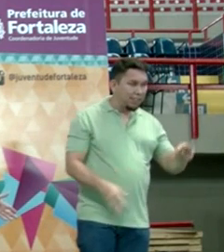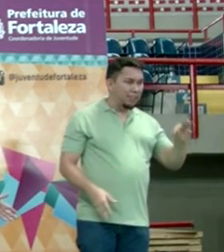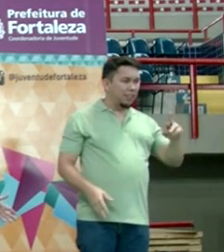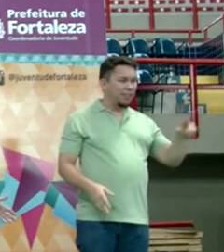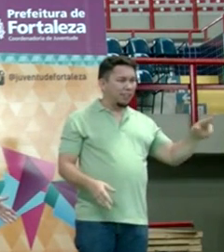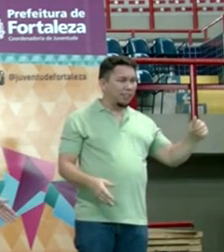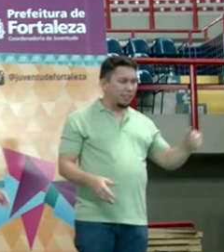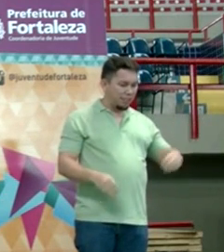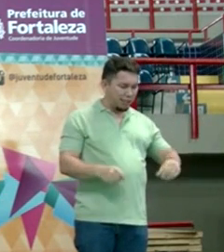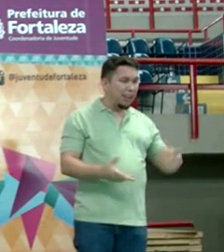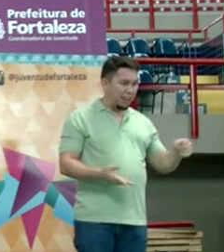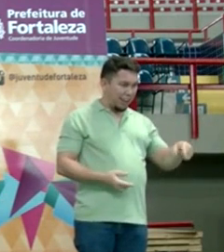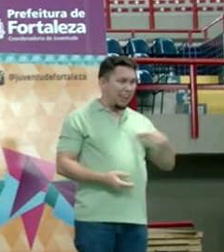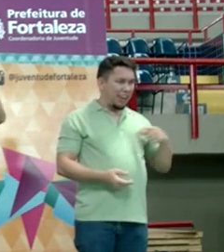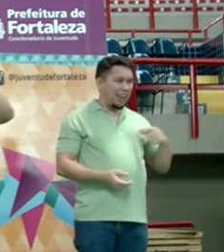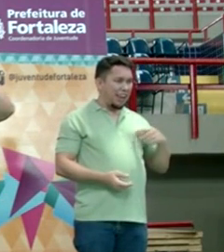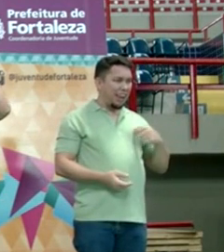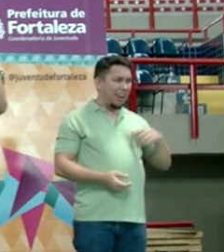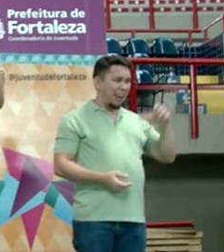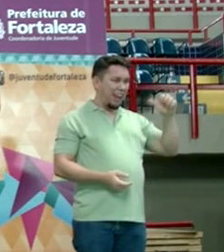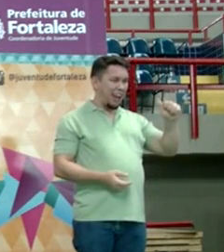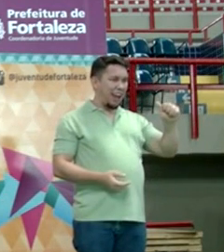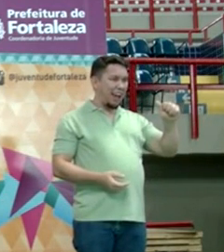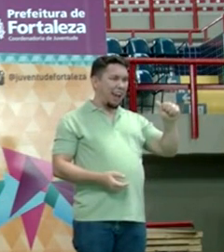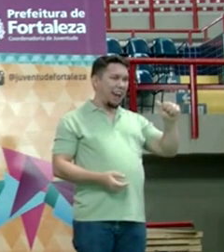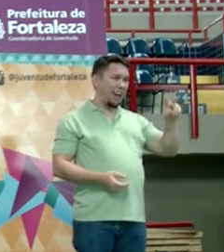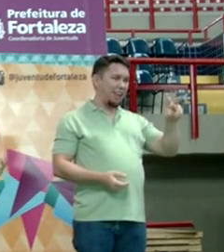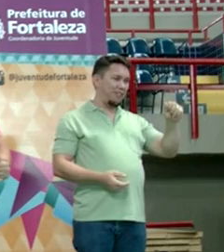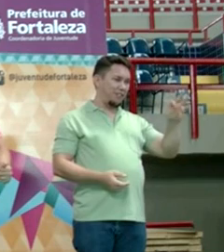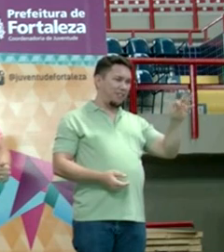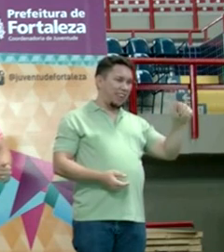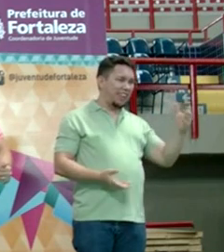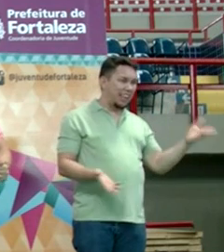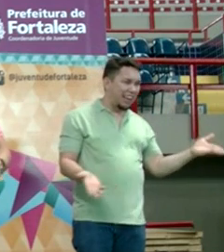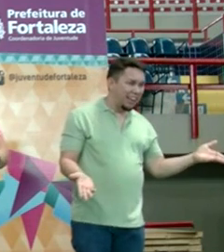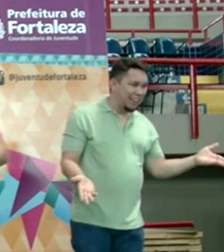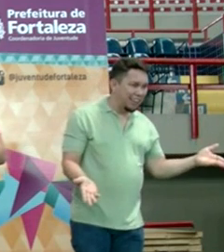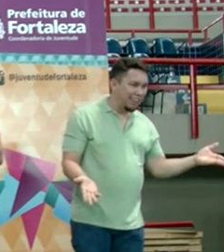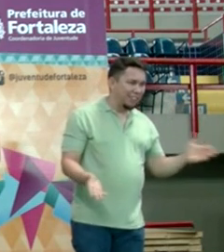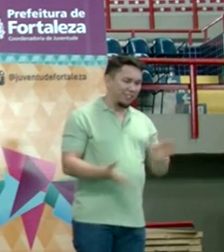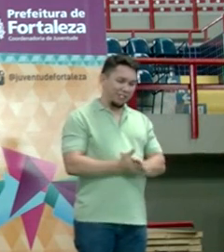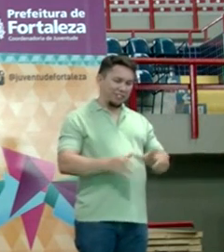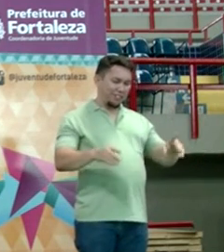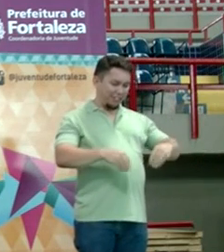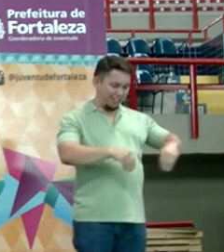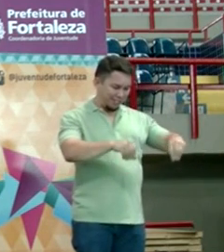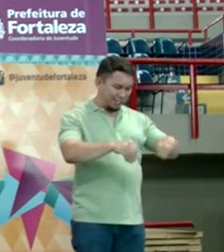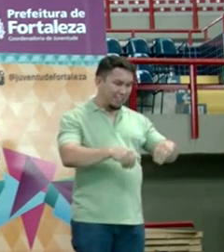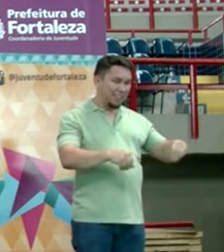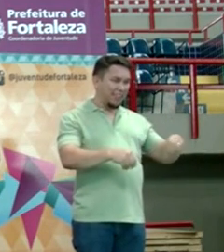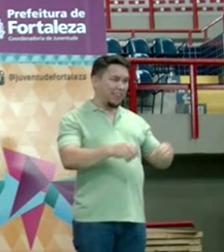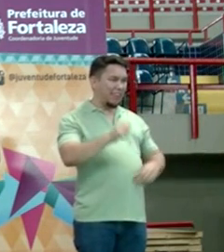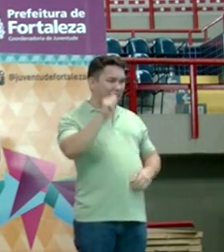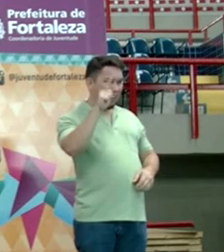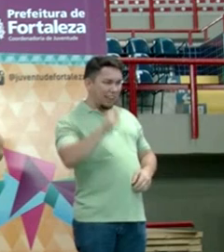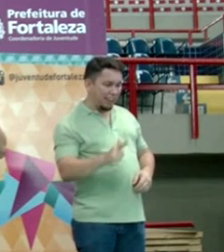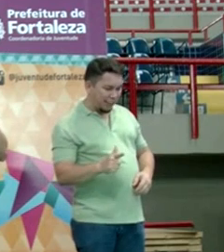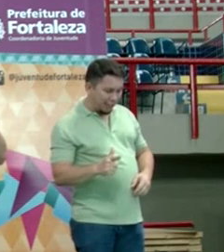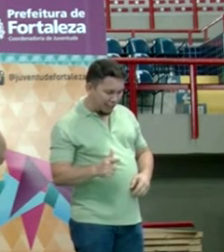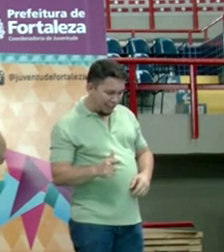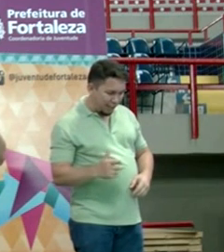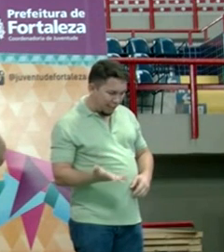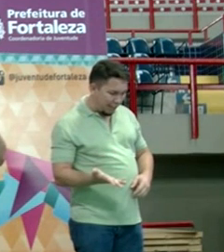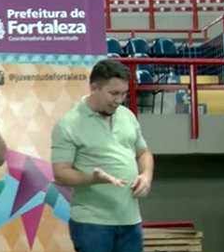estou nem no mundo do Avatar. Se é terra, é cor de terra, meu filho. Então eu disse, A, a Terra é azul. B,